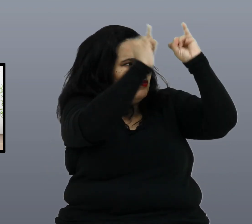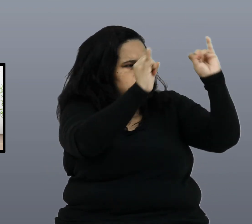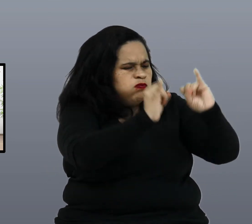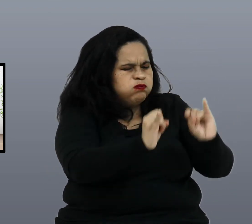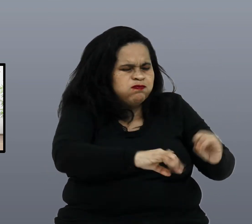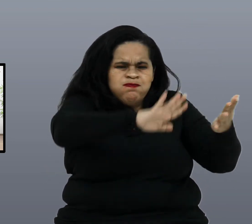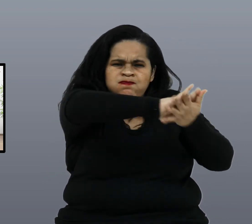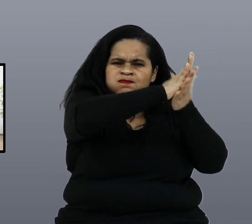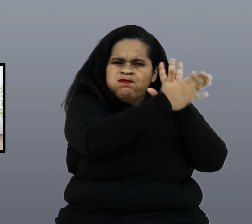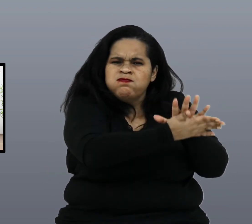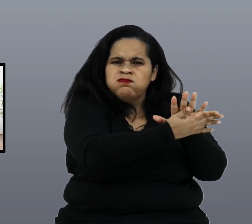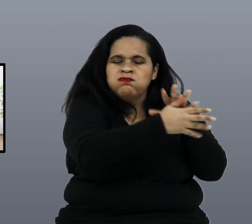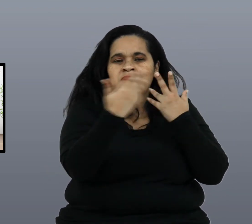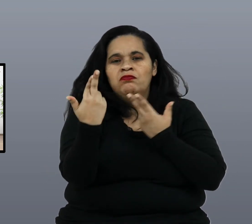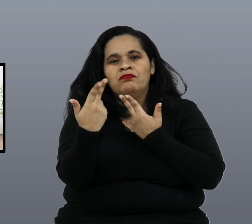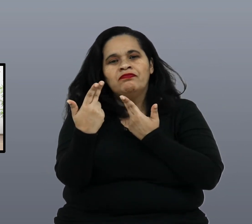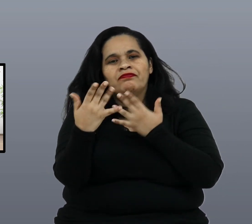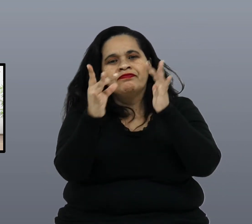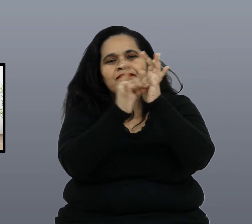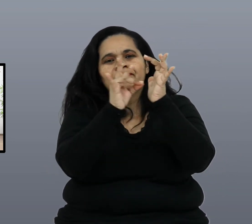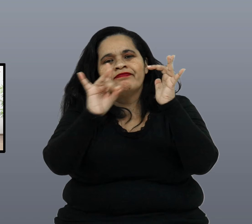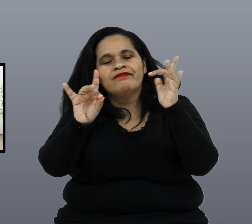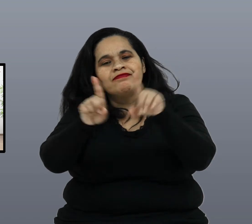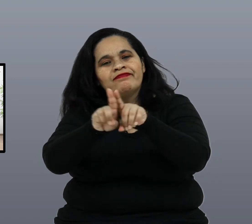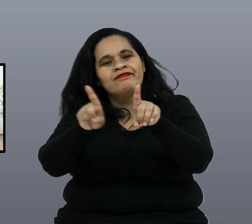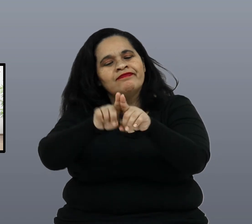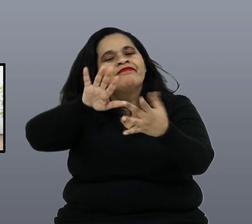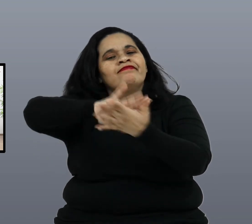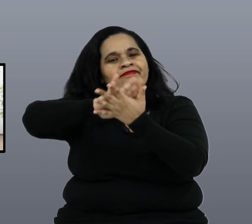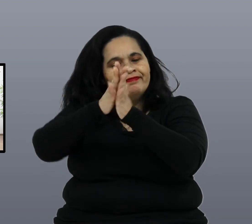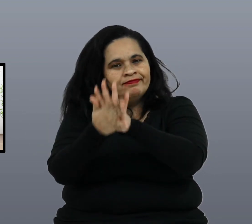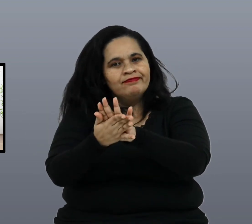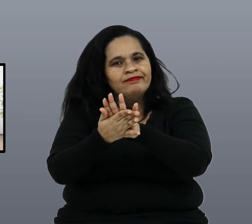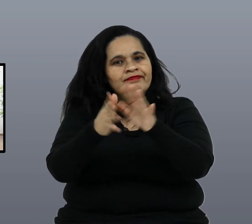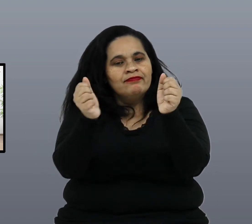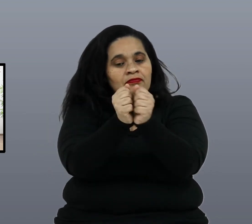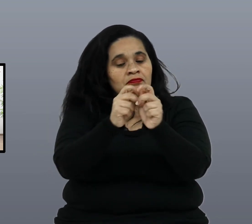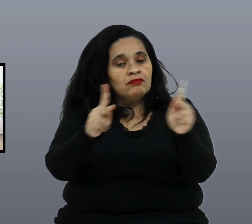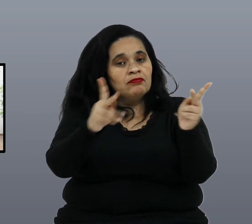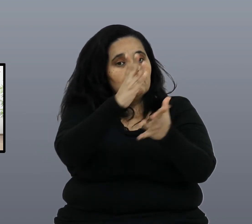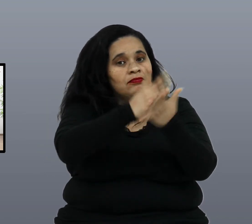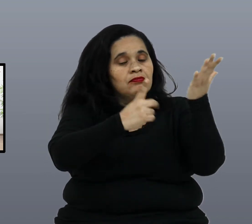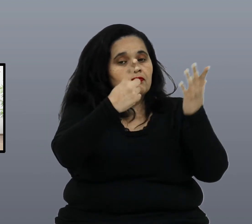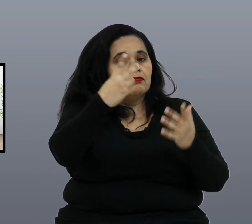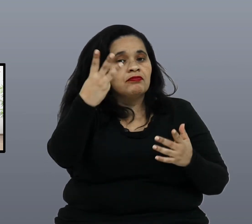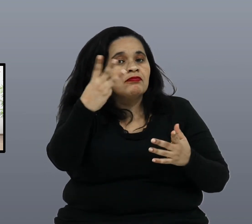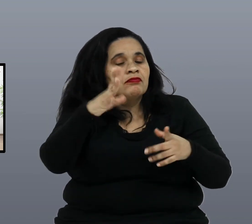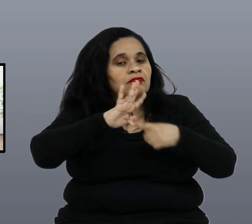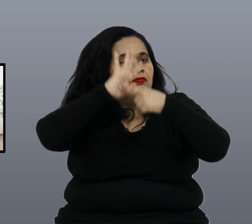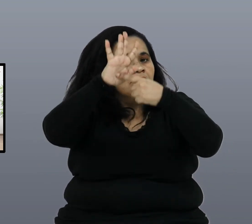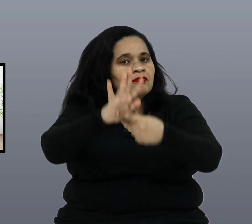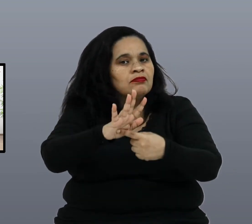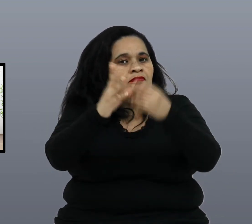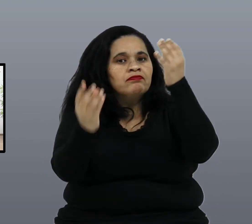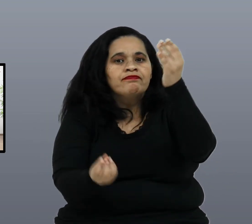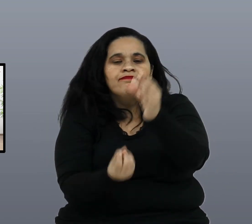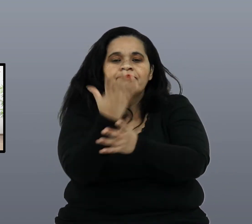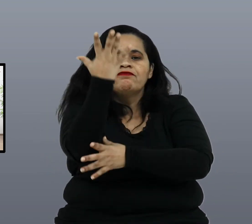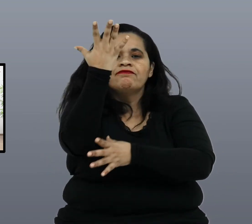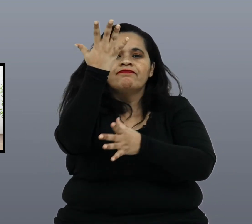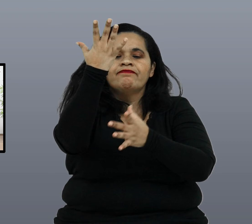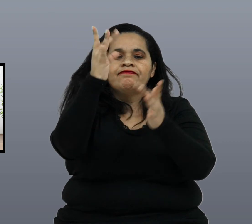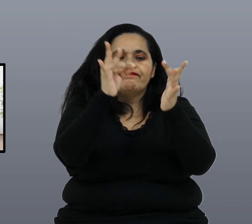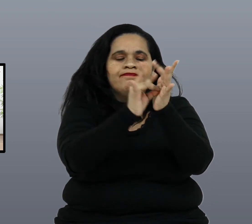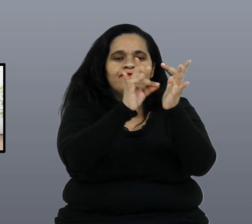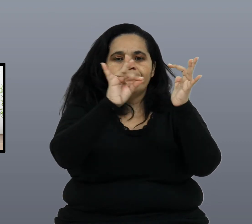também, e lá em Apocalipse capítulo 13 fala dele sendo o anticristo, sendo destruído. Eu